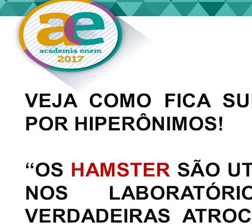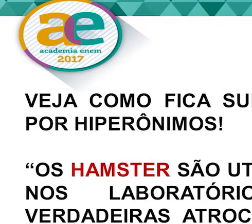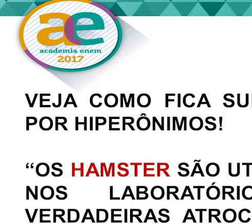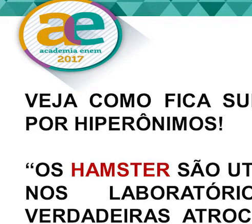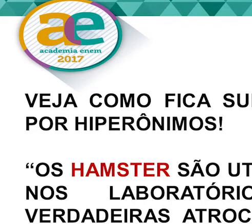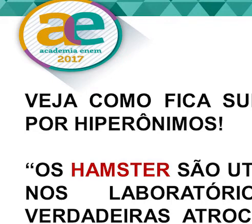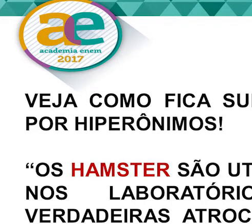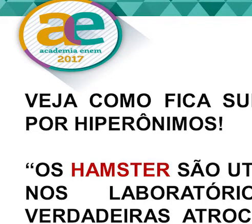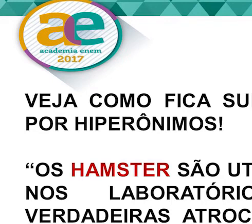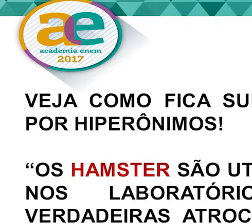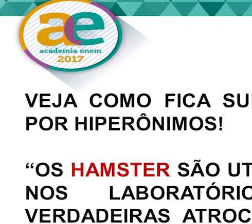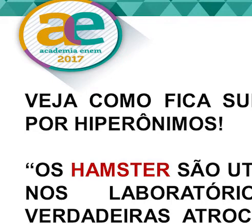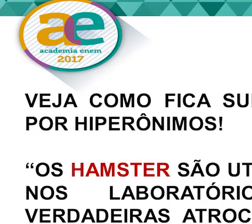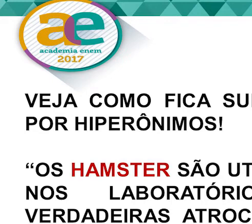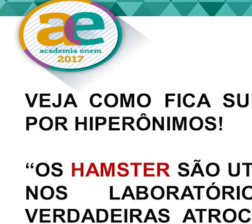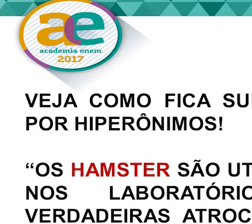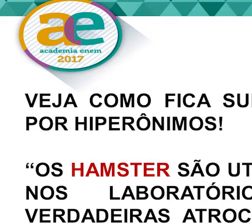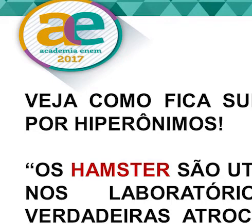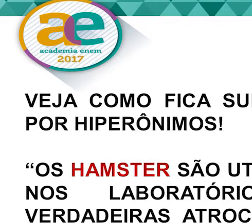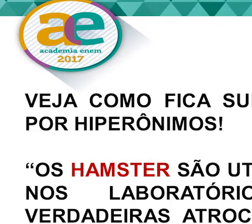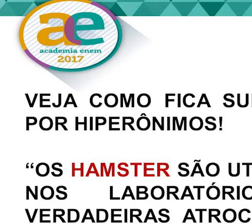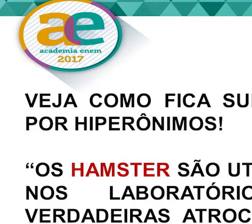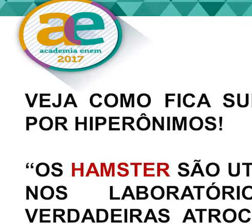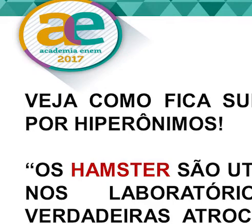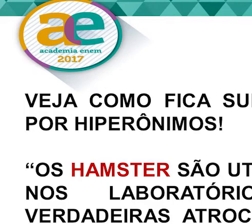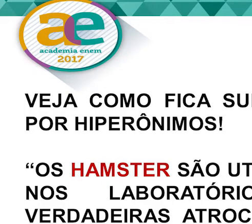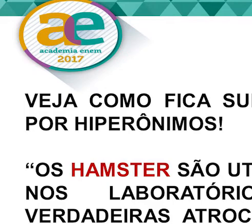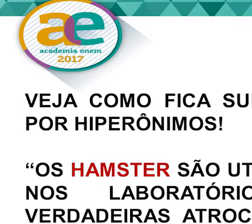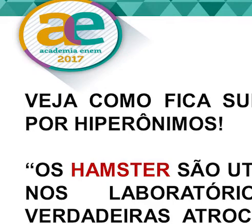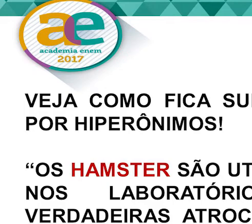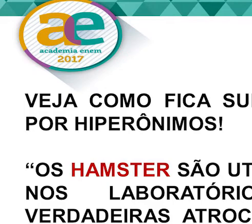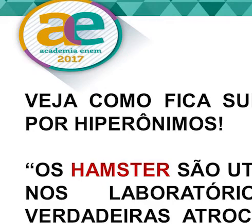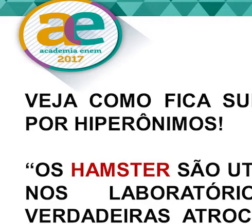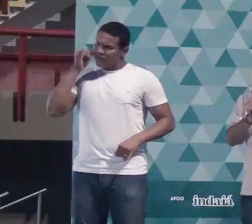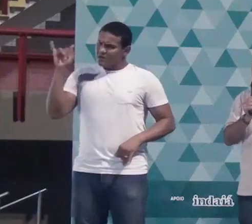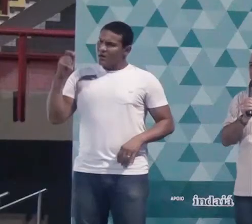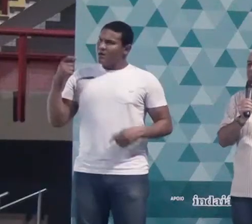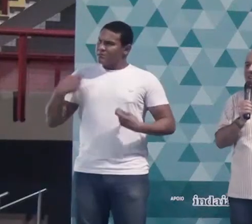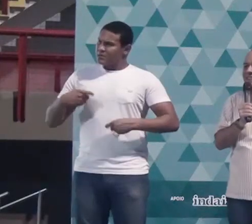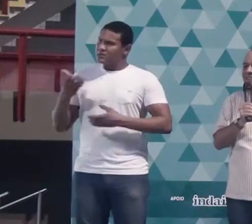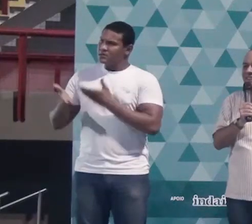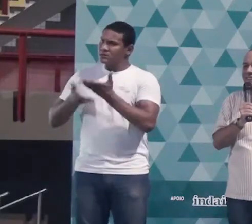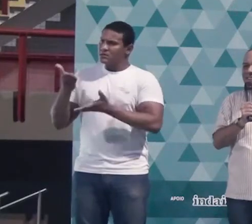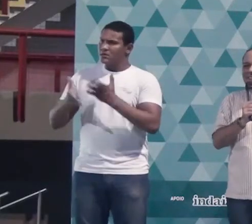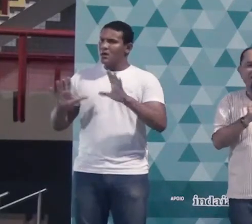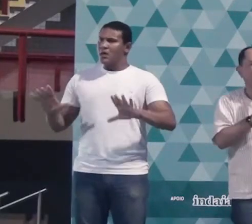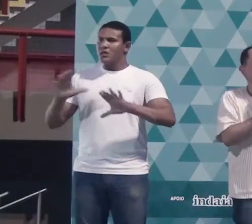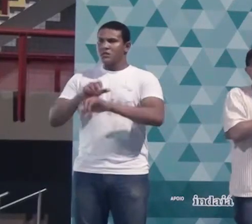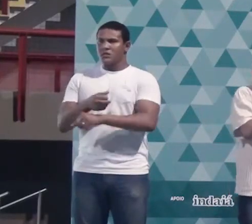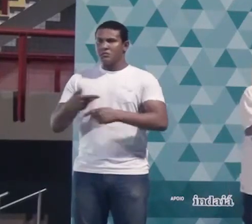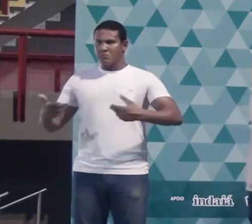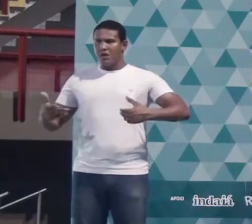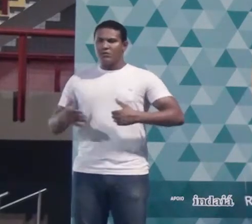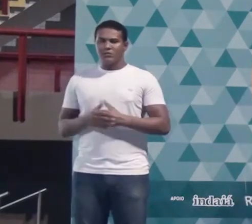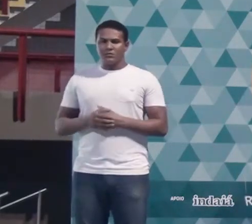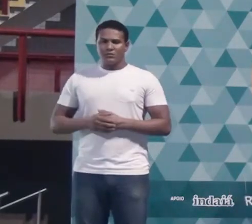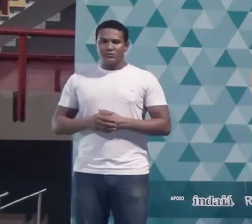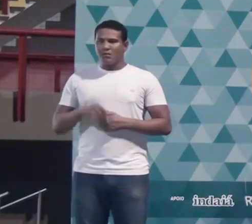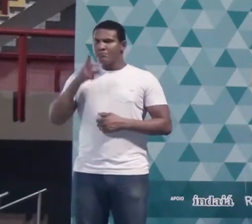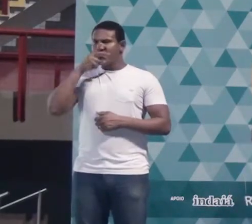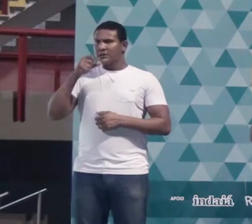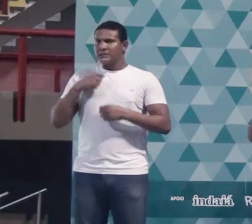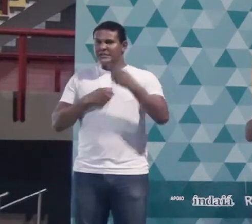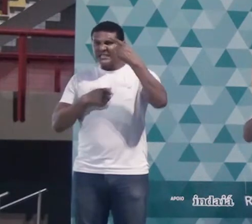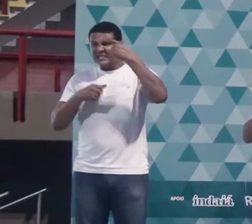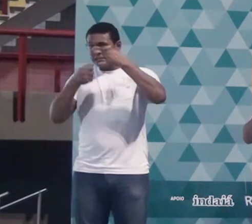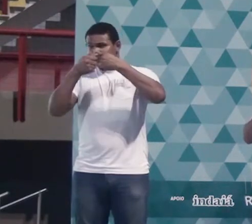Pobres mamíferos que não merecem tanto sofrimento. Devemos preservar a vida desses animais. Ó, você vai do mais